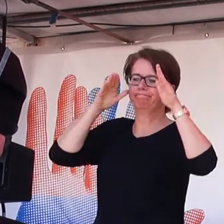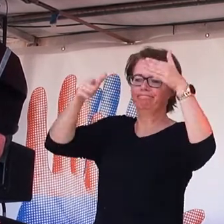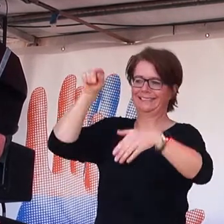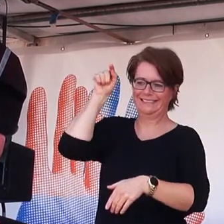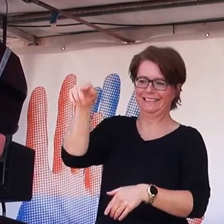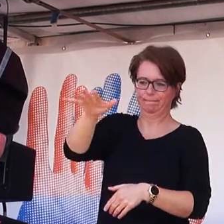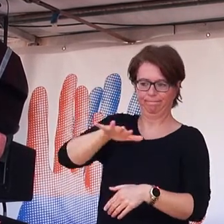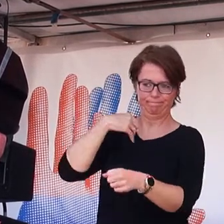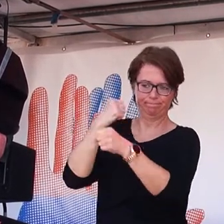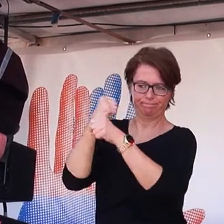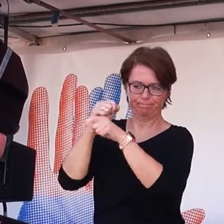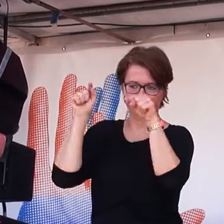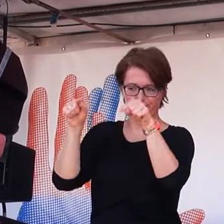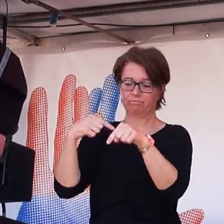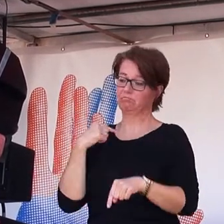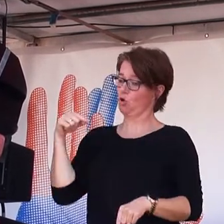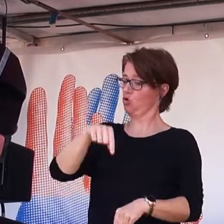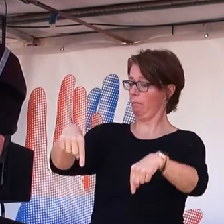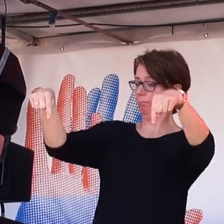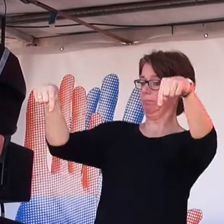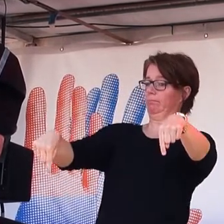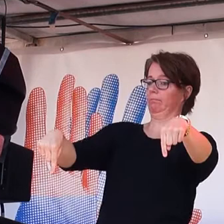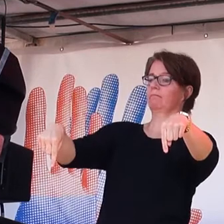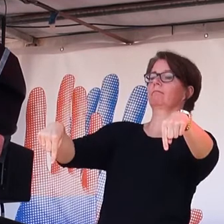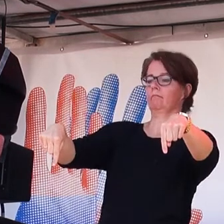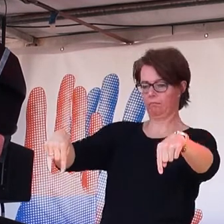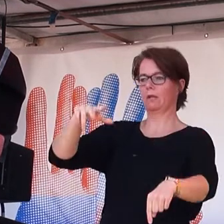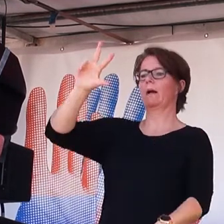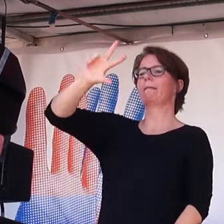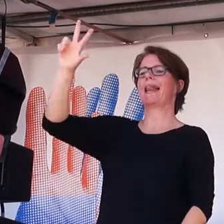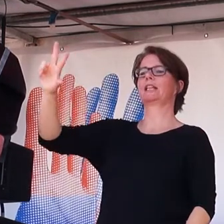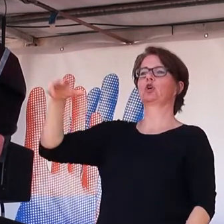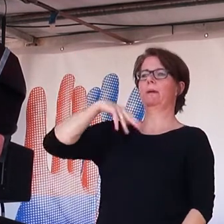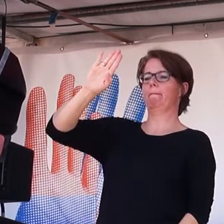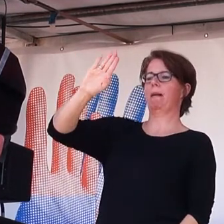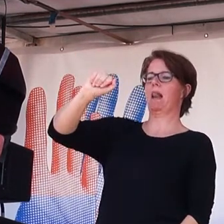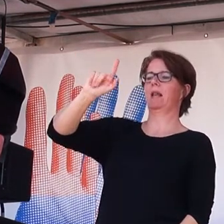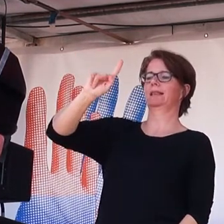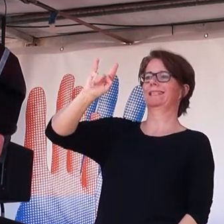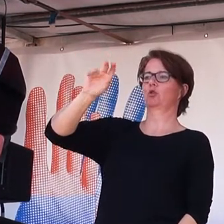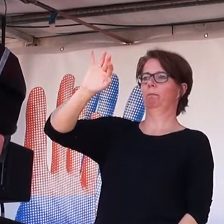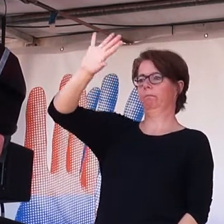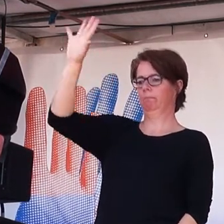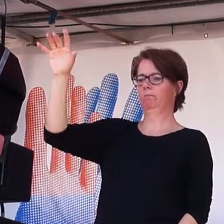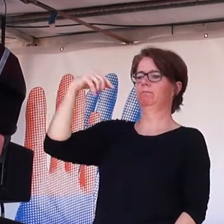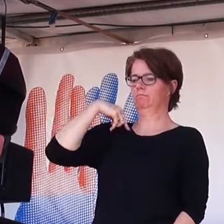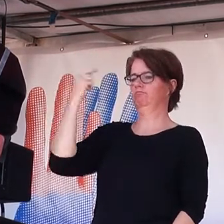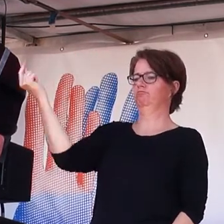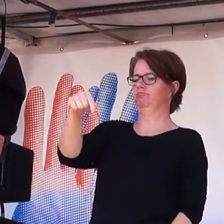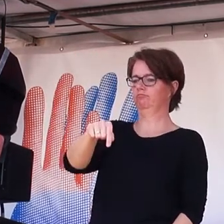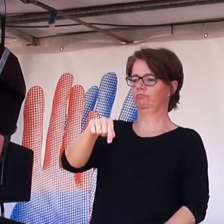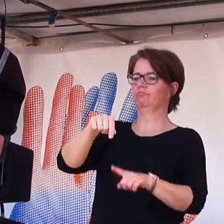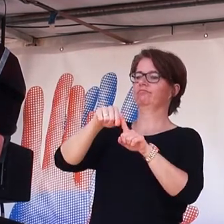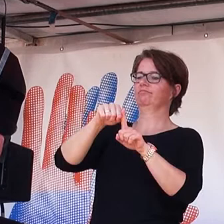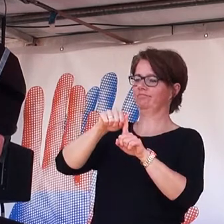selbst erlebt habe als Delegierter im Baltikum. Da wurden vor ungefähr 11 Jahren beim ersten Baltic Pride, wo die Menschenrechte von